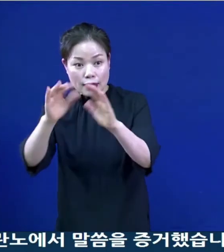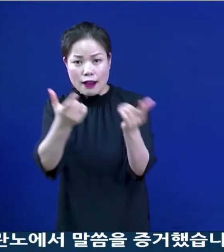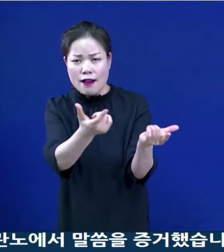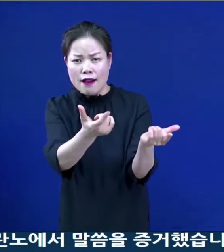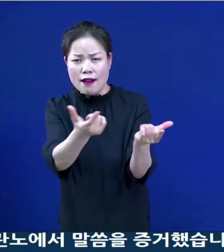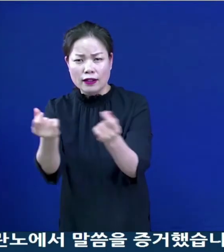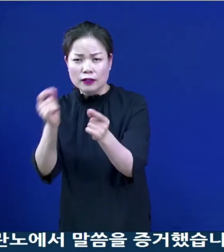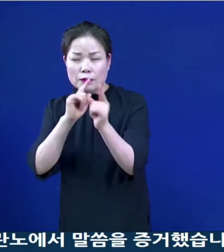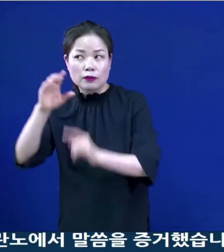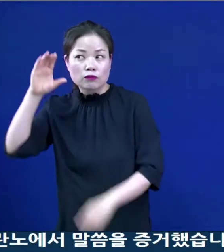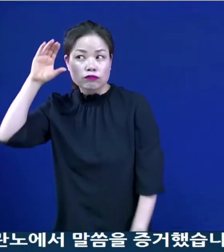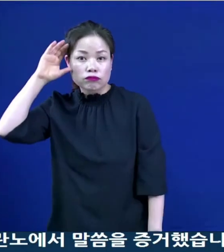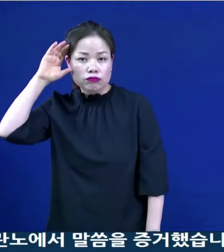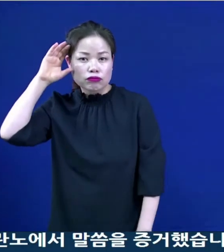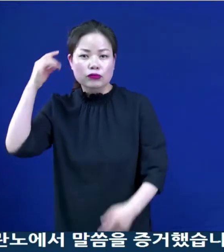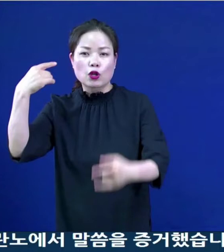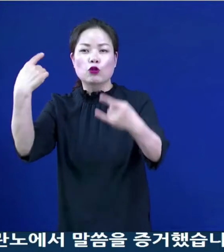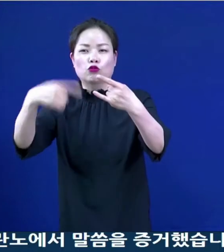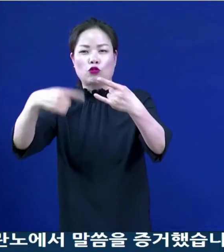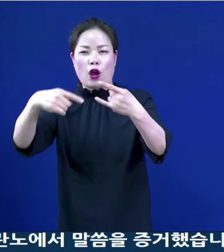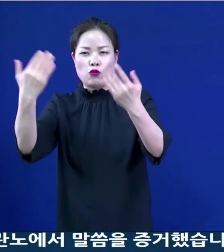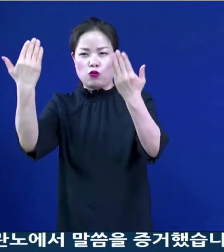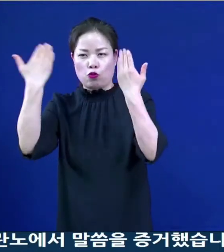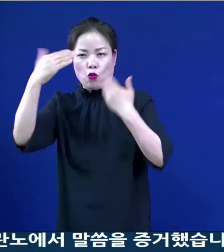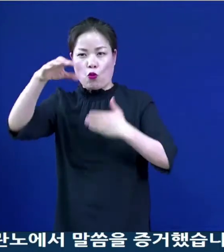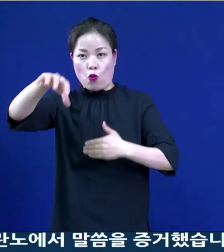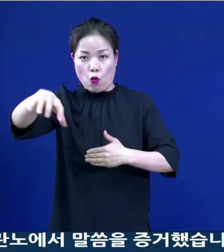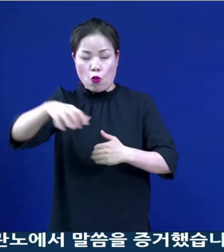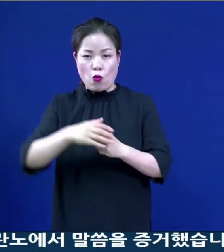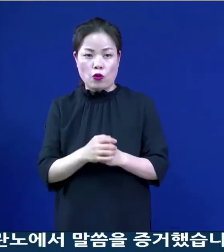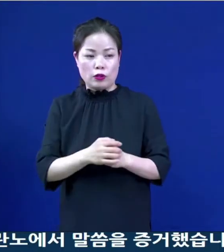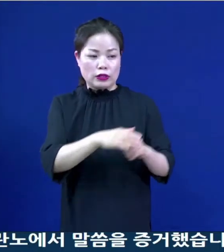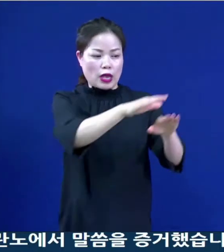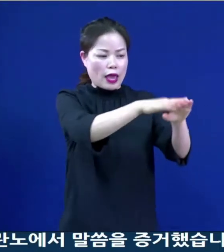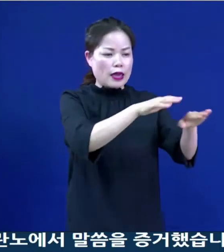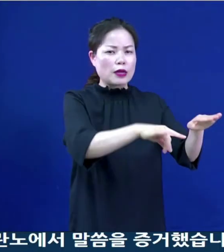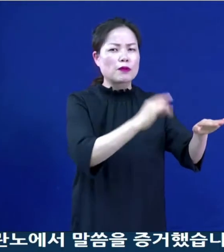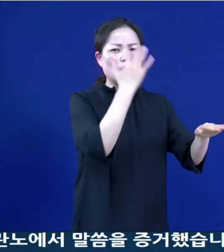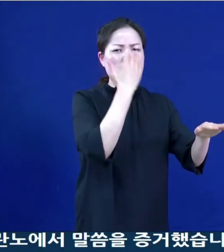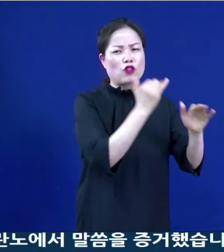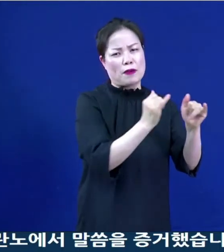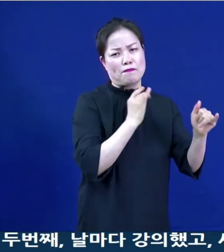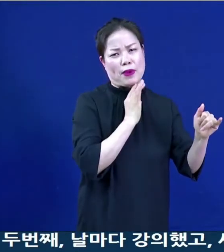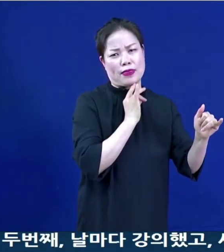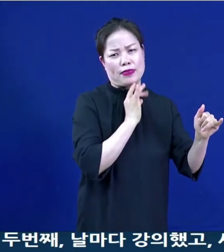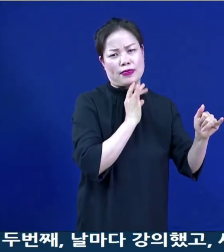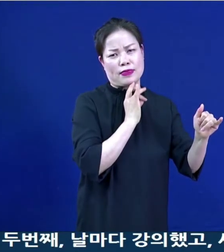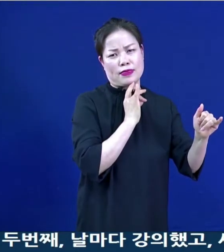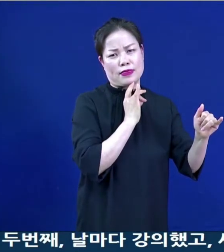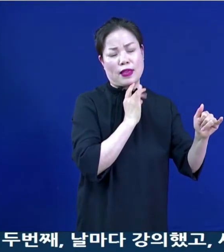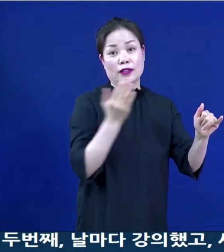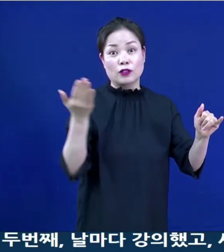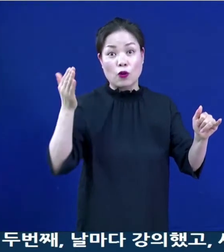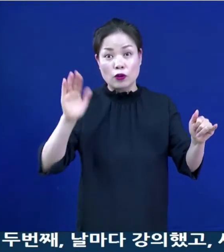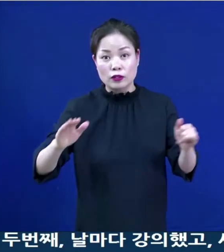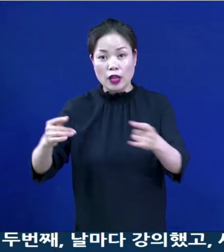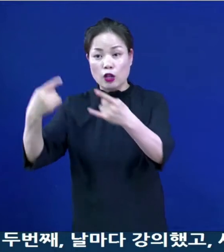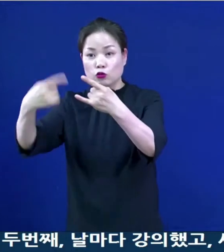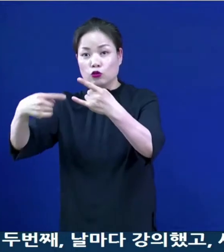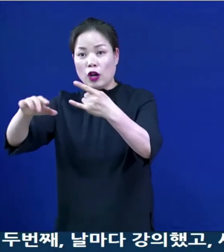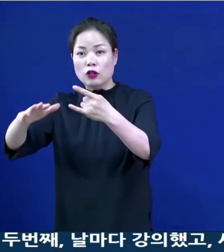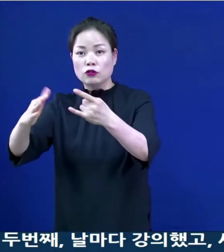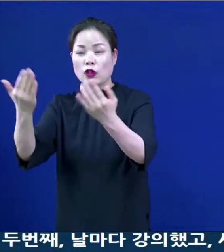같이 말씀을 들은 게 두란노 서원입니다. 회당에 가면 유대인들밖에 없었죠? 그랬겠죠? 그런데